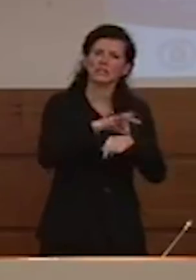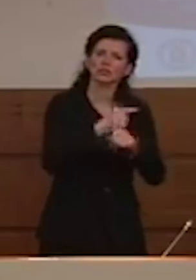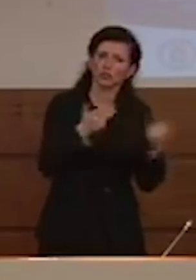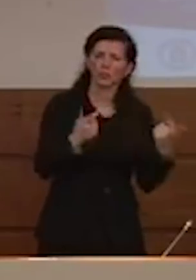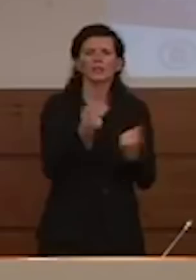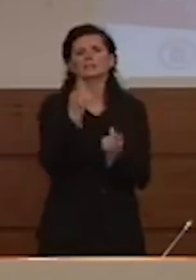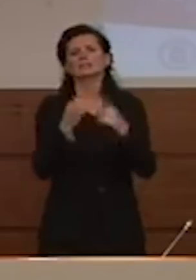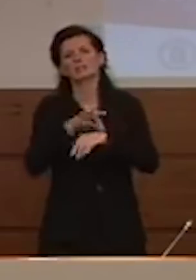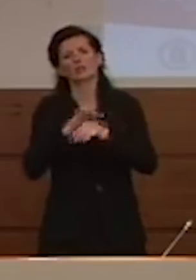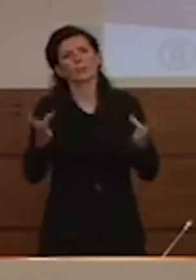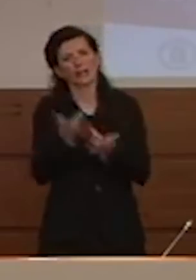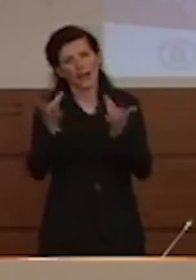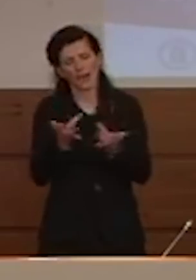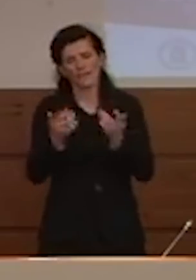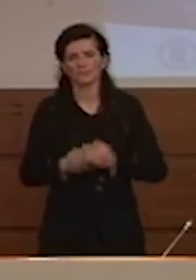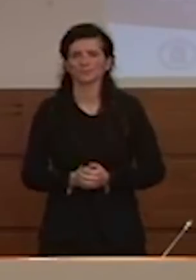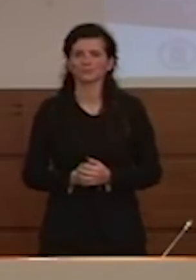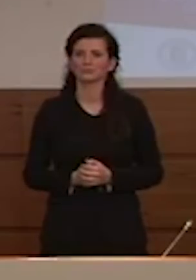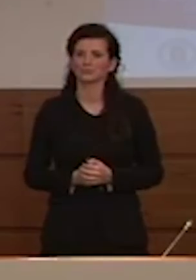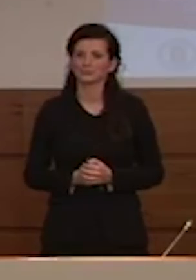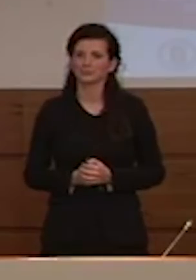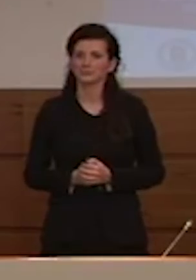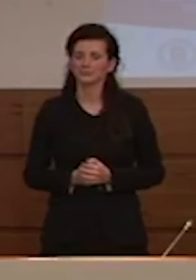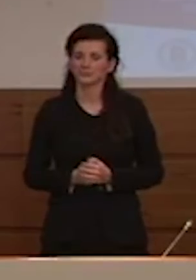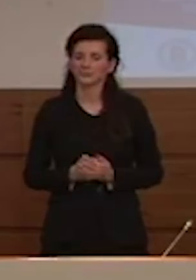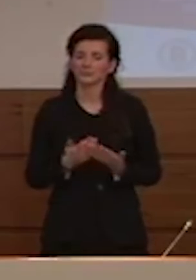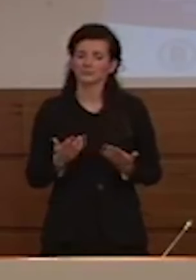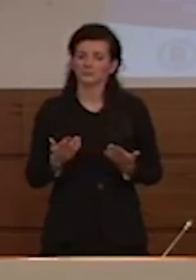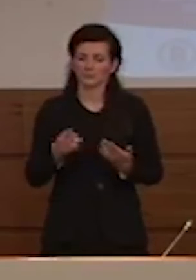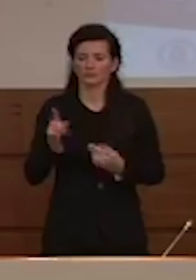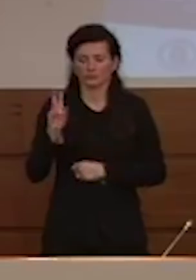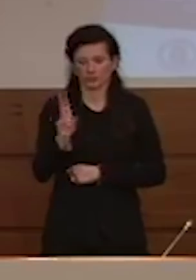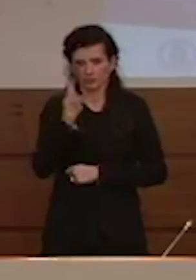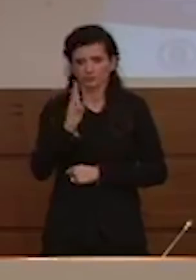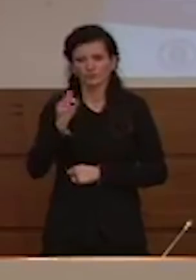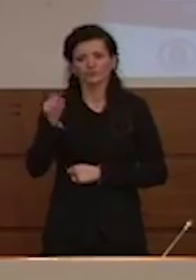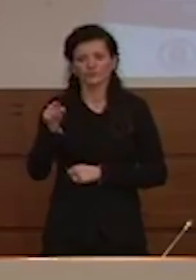lievi per quanto riguarda i deceduti oggi registriamo